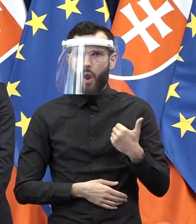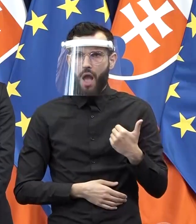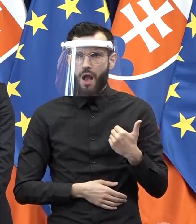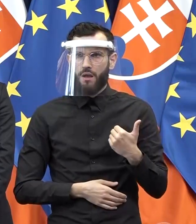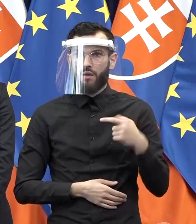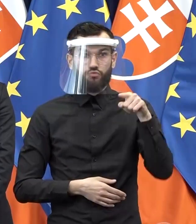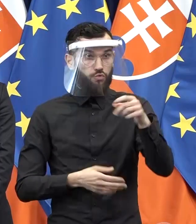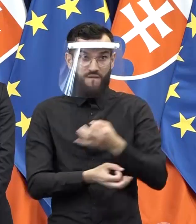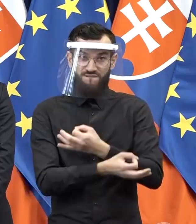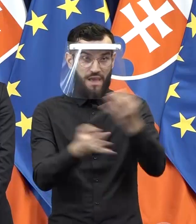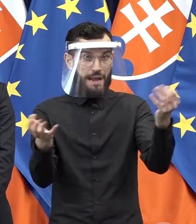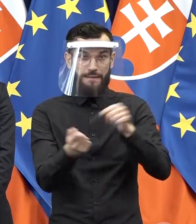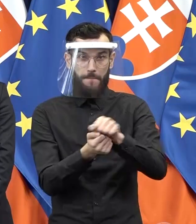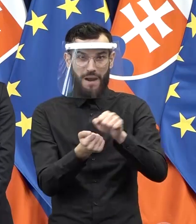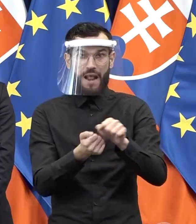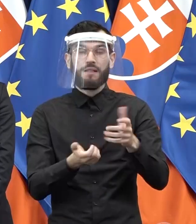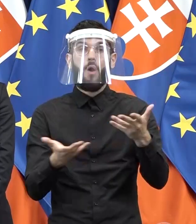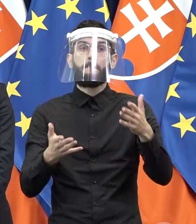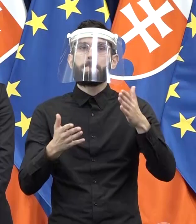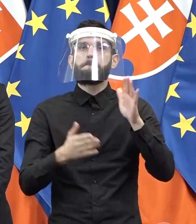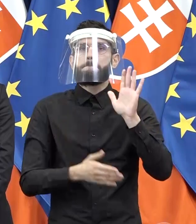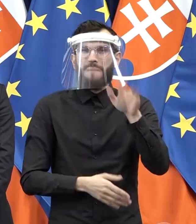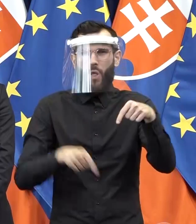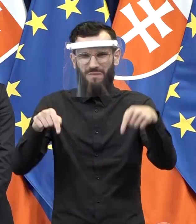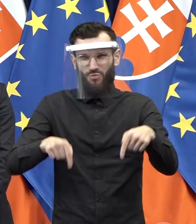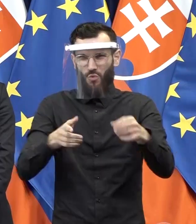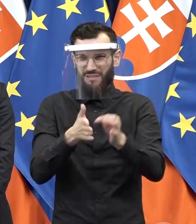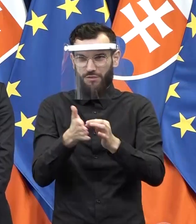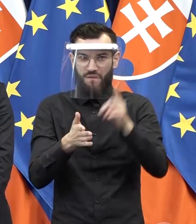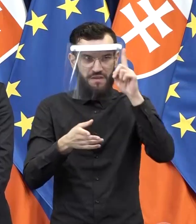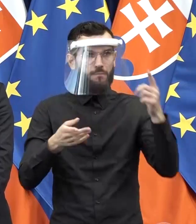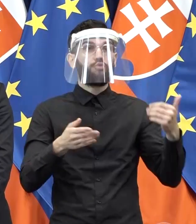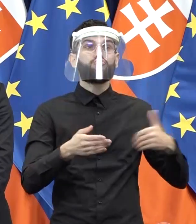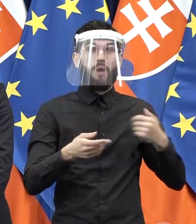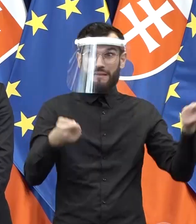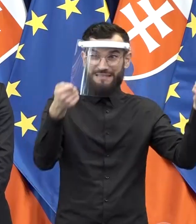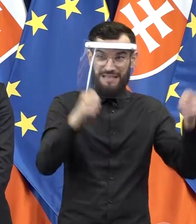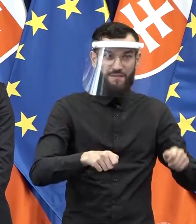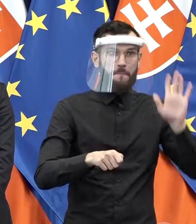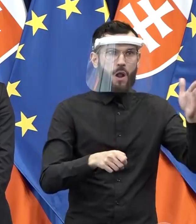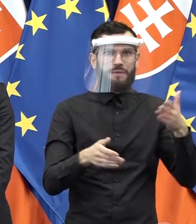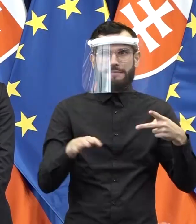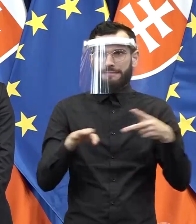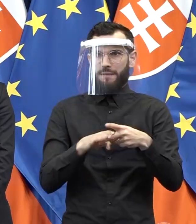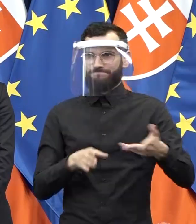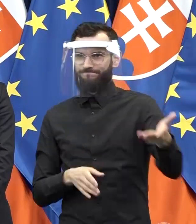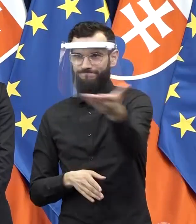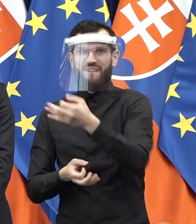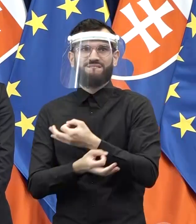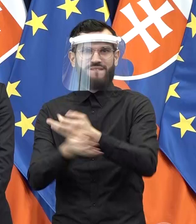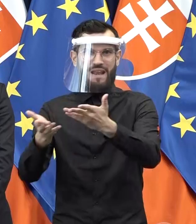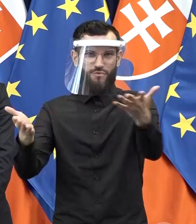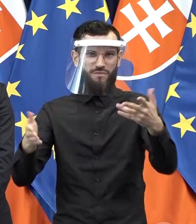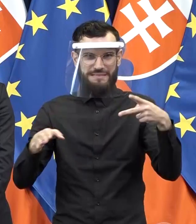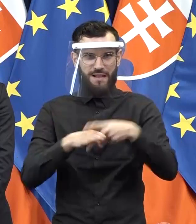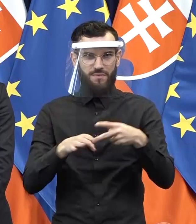Toto sú verejnoprávne médiá. Mali by najmä v tejto situácii, keď sú zatvorené školy, slúžiť verejnému záujmu. Verejný